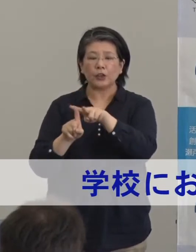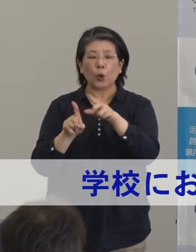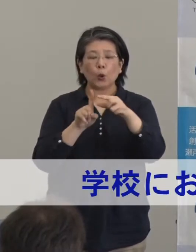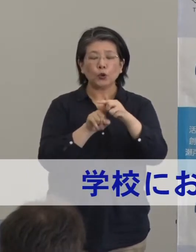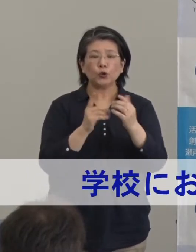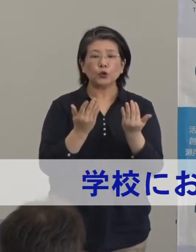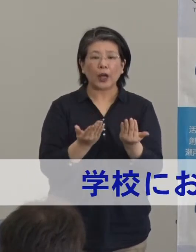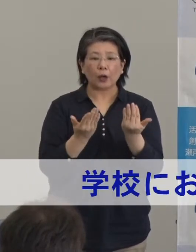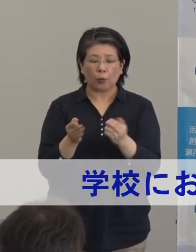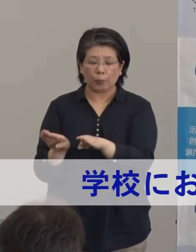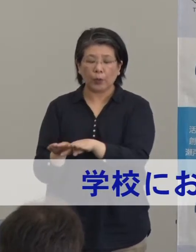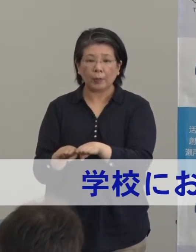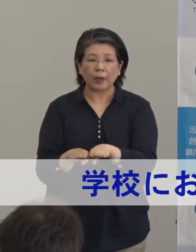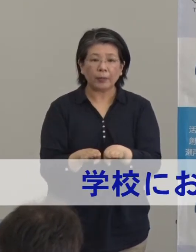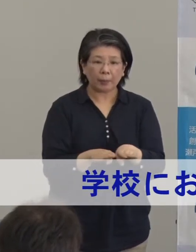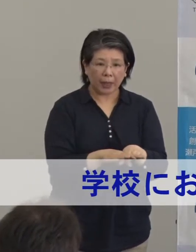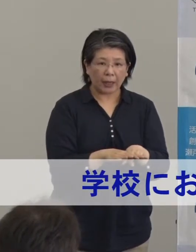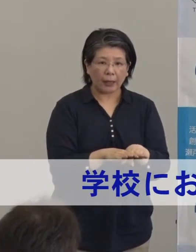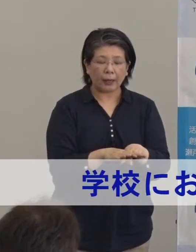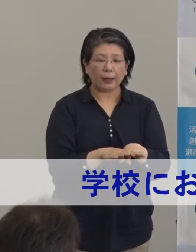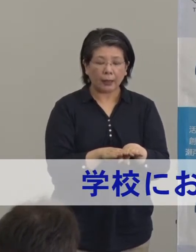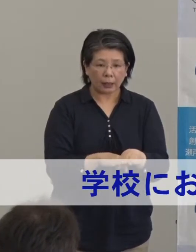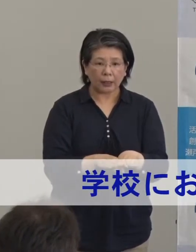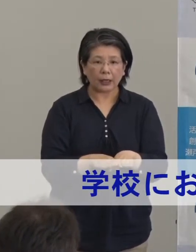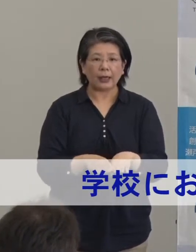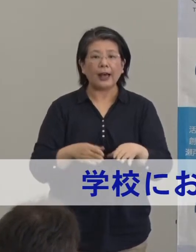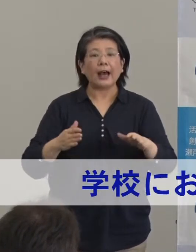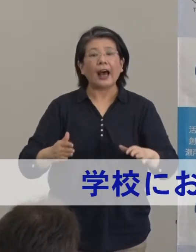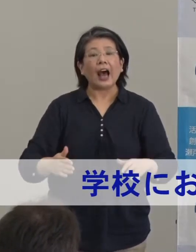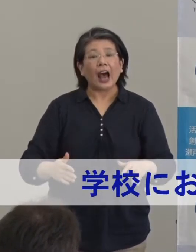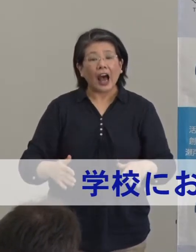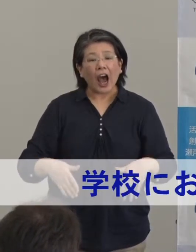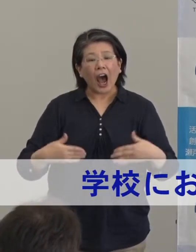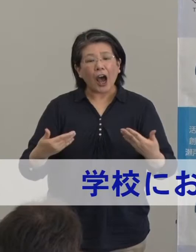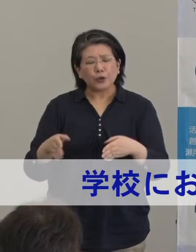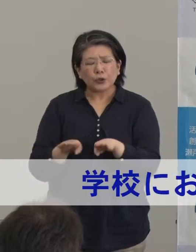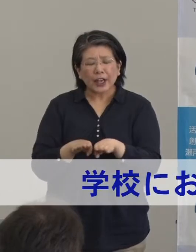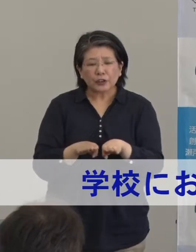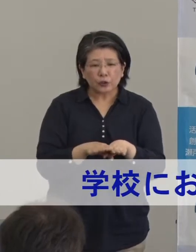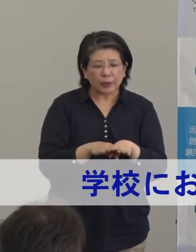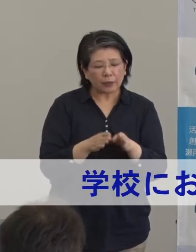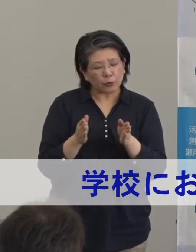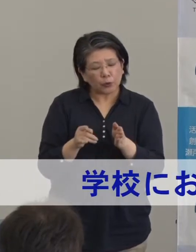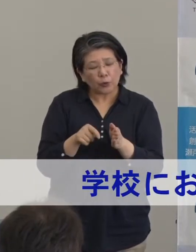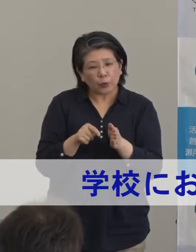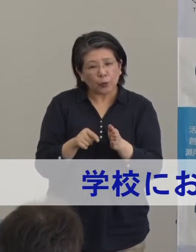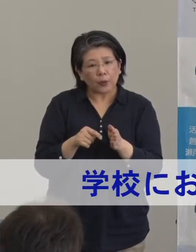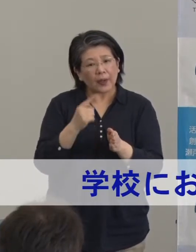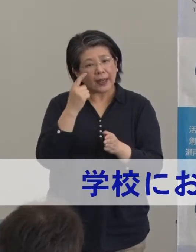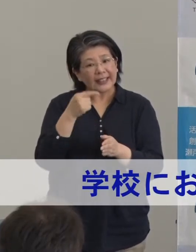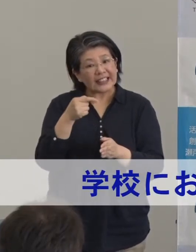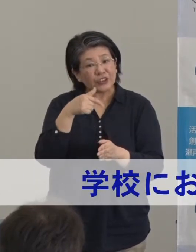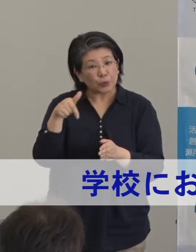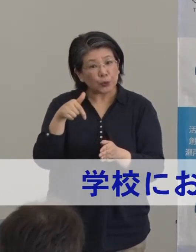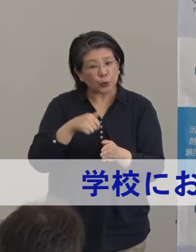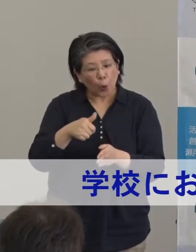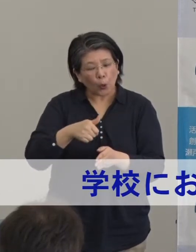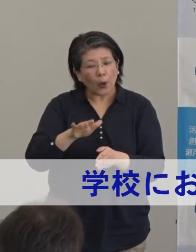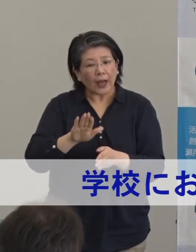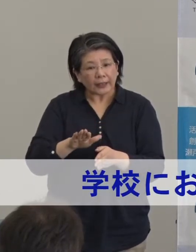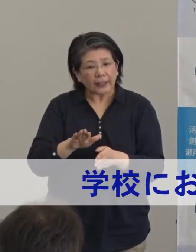を、臨時休業となり、また春休みを挟んで一部登校はございましたけれども、その後また休業が来